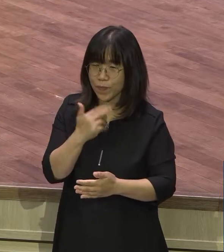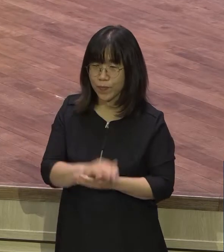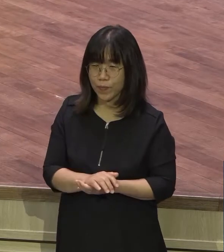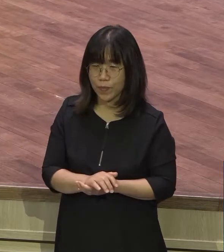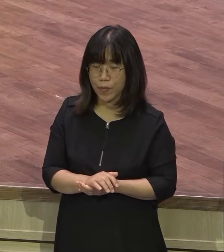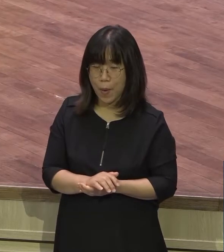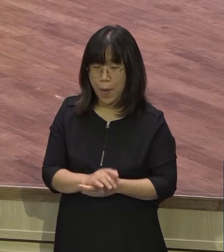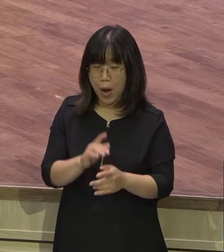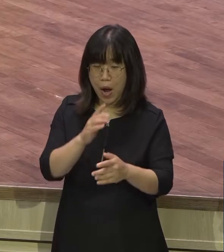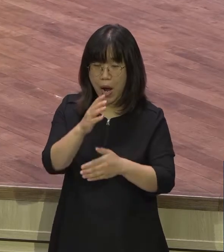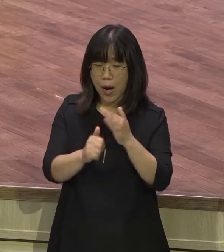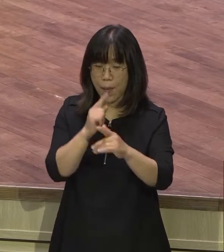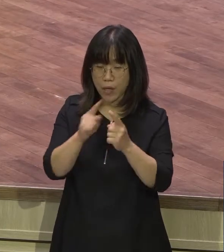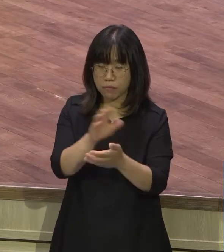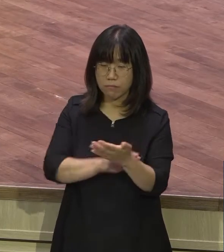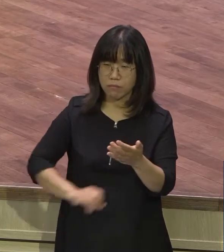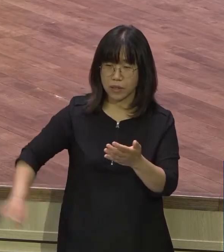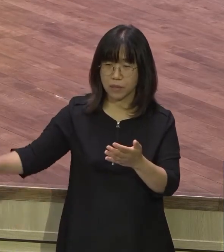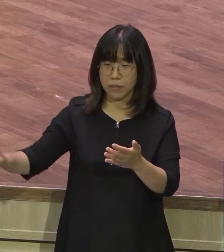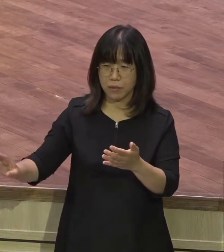없이 살아가면 그 방향이 다 털어져요.